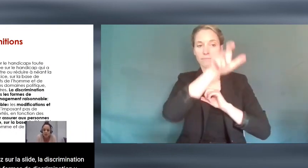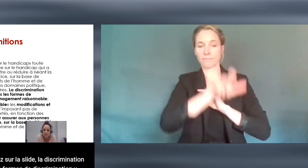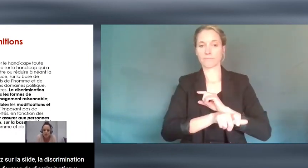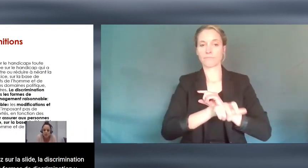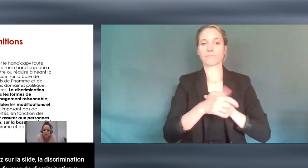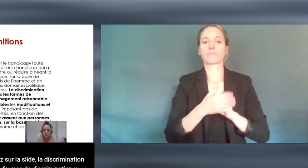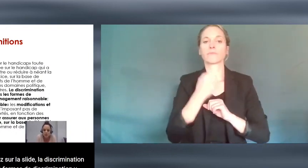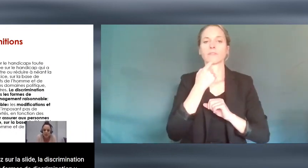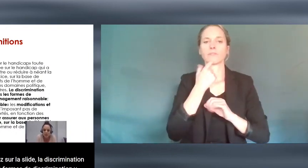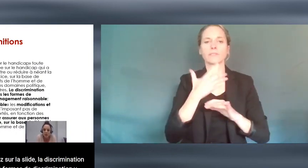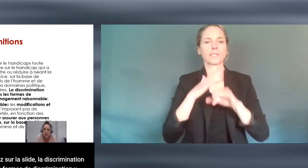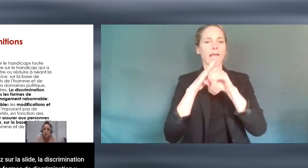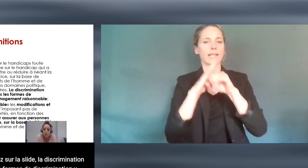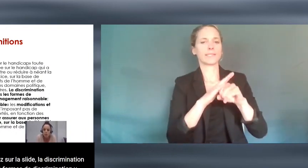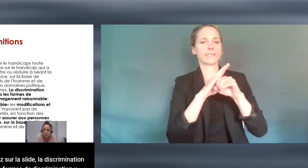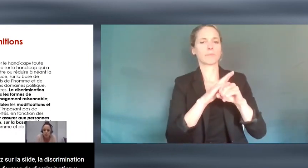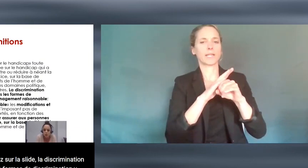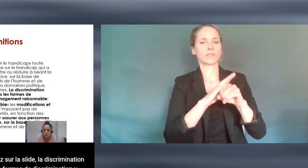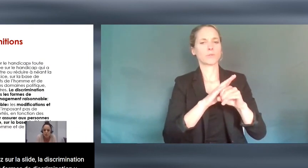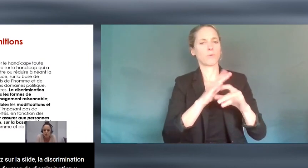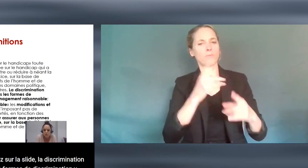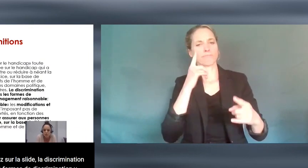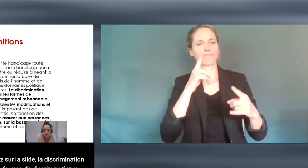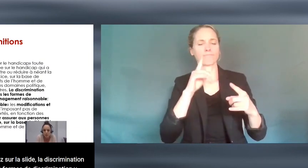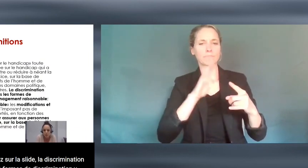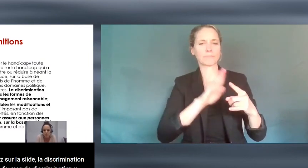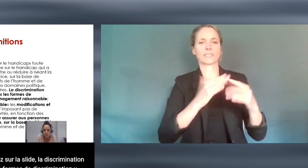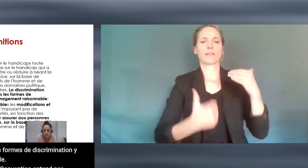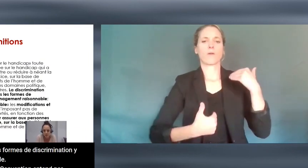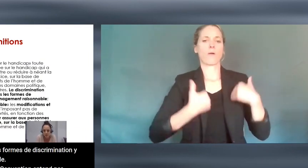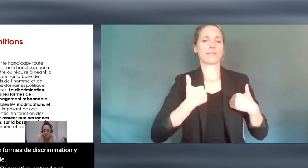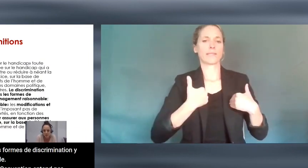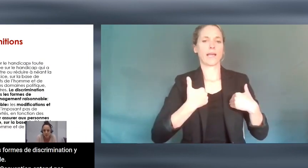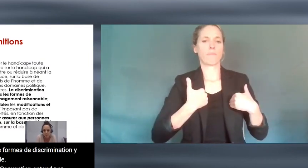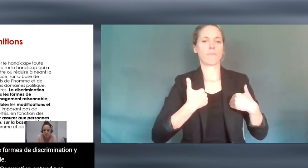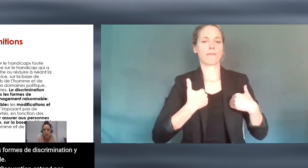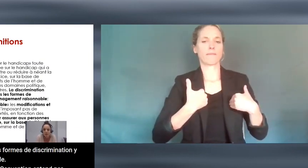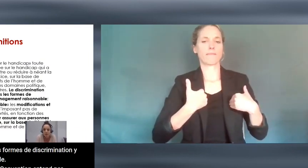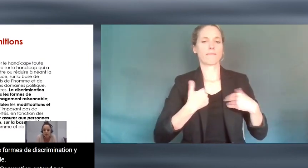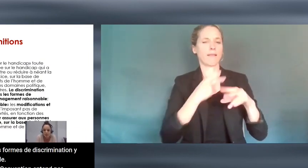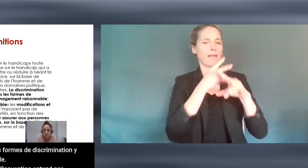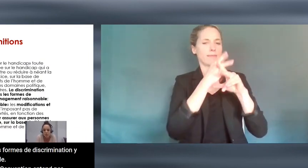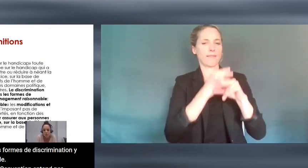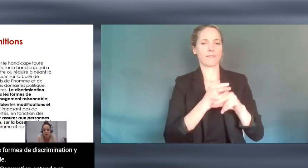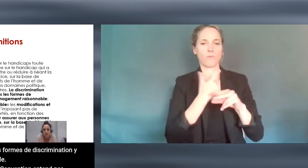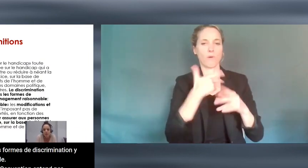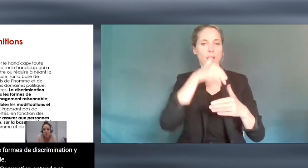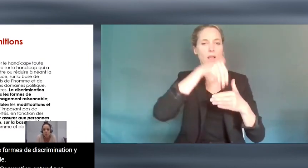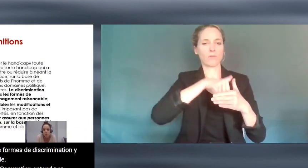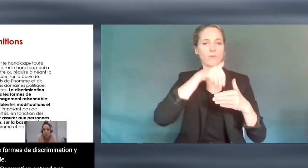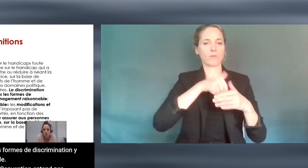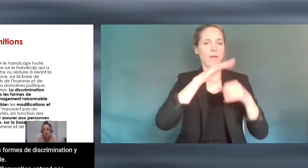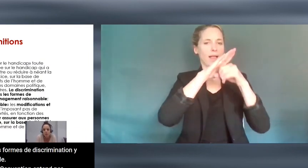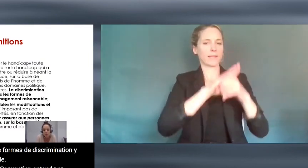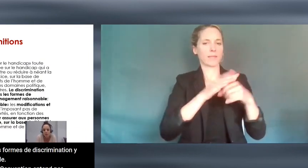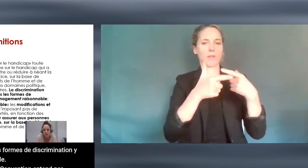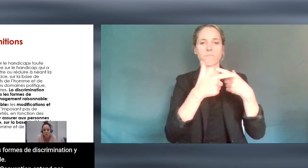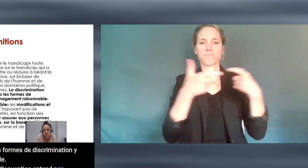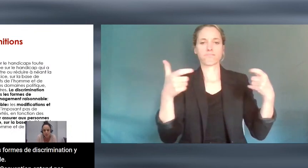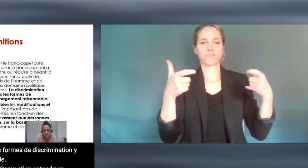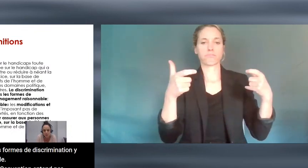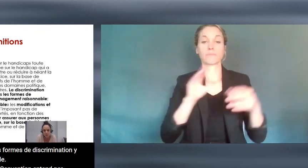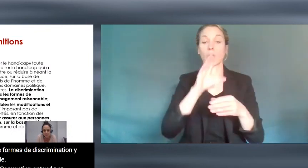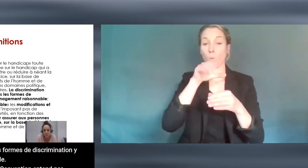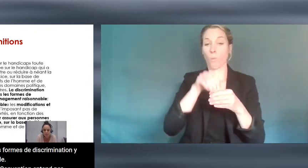discrimination fondée sur le handicap comprend toutes les formes de discrimination, y compris le refus